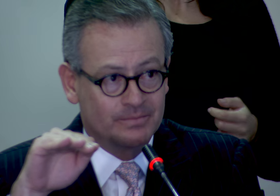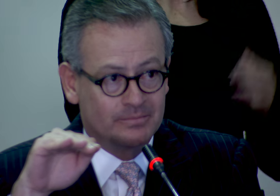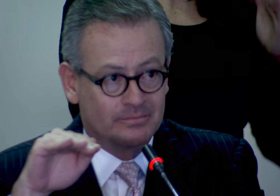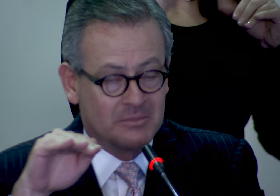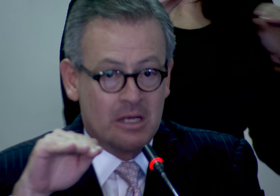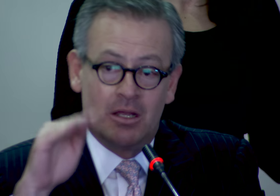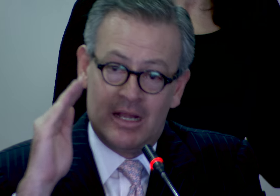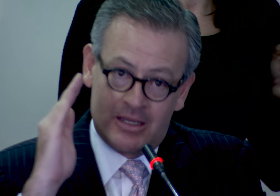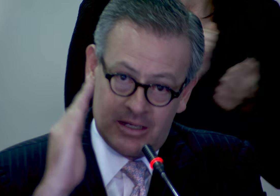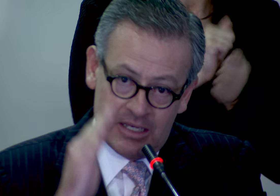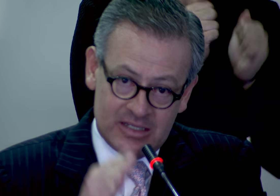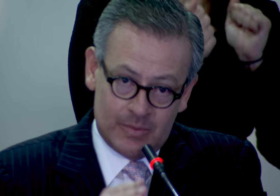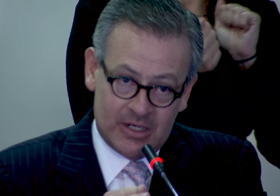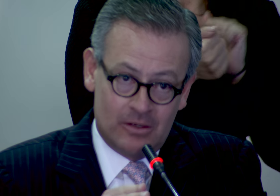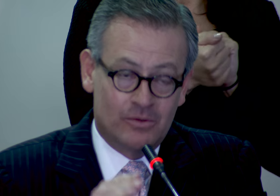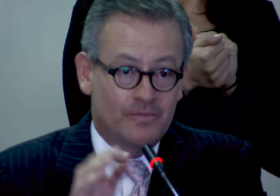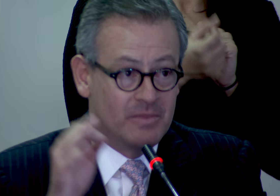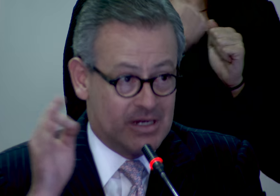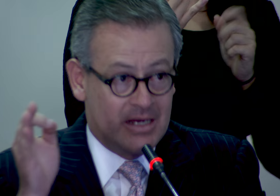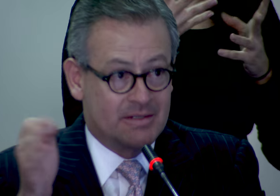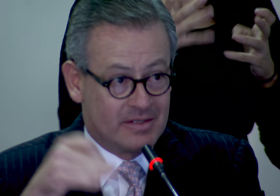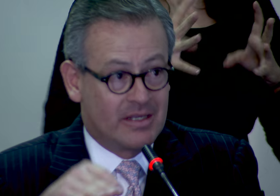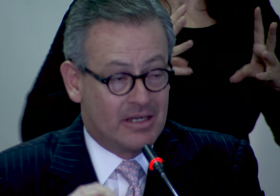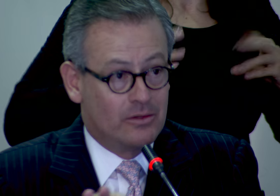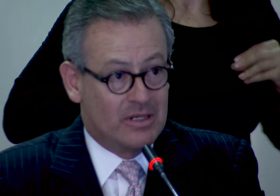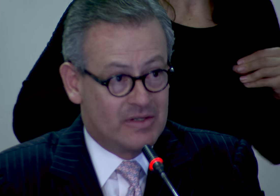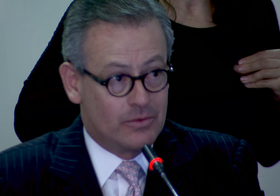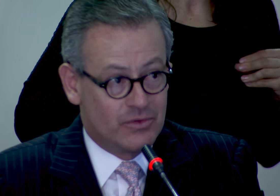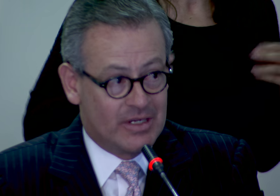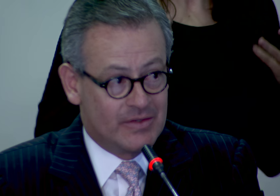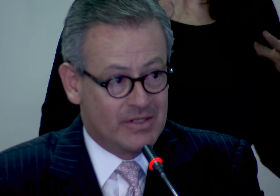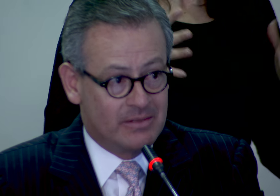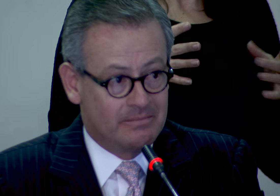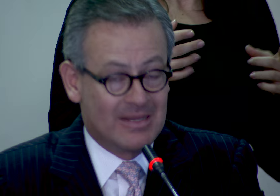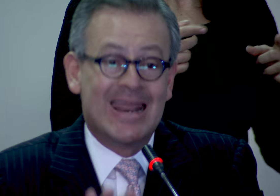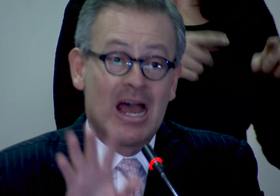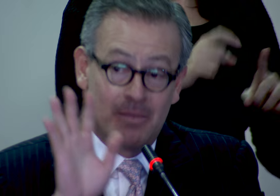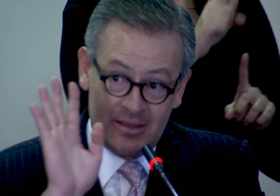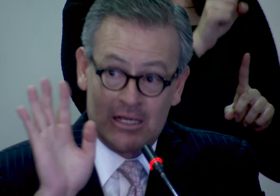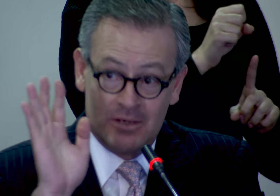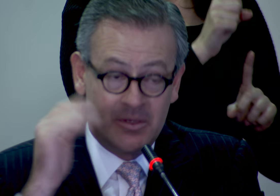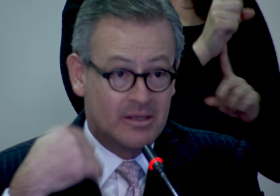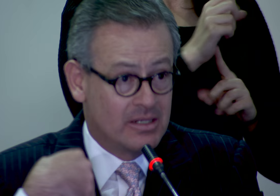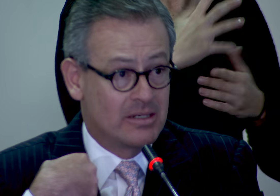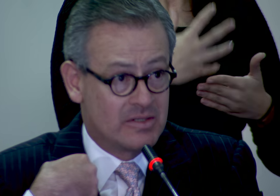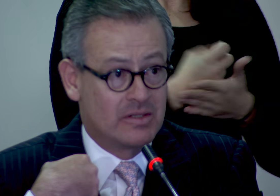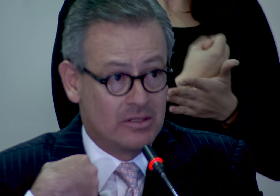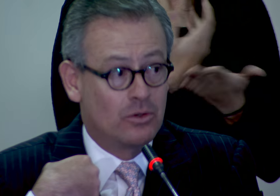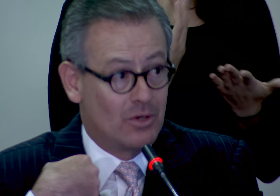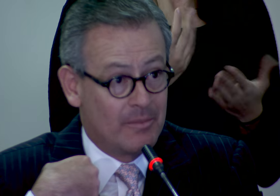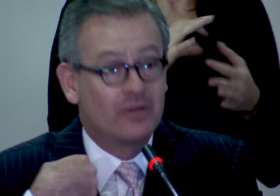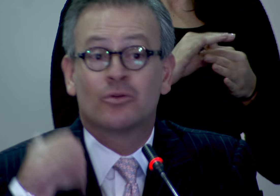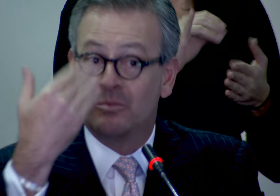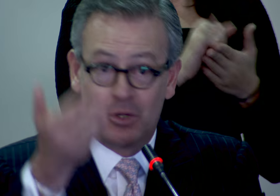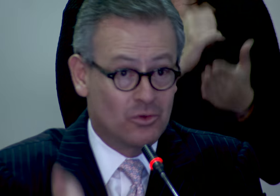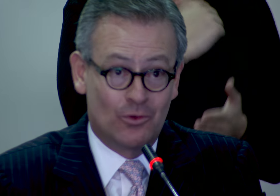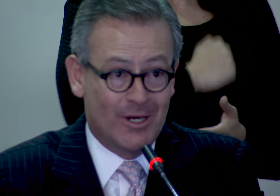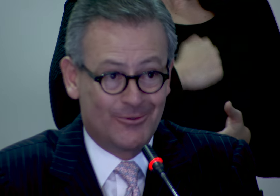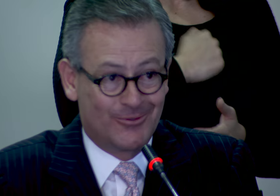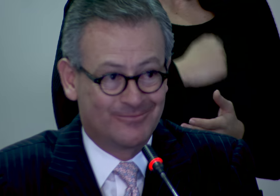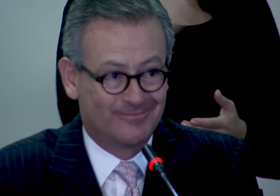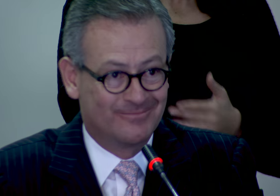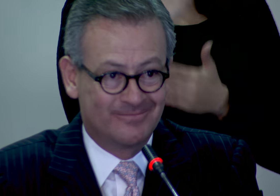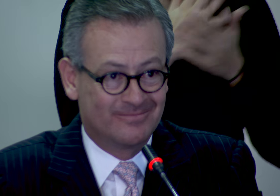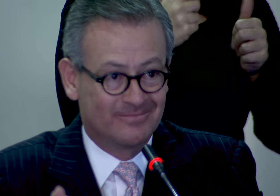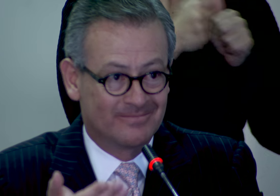cambio, el que quiera aceptarlo, ya se está dando la circunstancia, lamentablemente, y en este sentido lo lamento por los